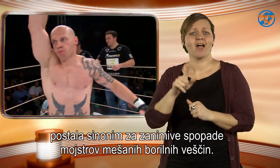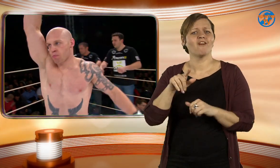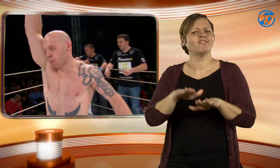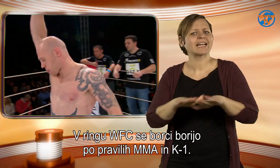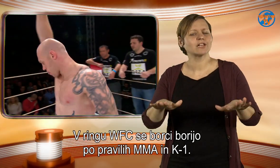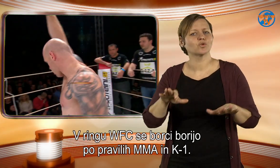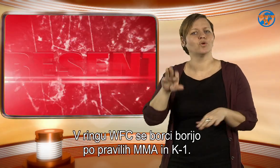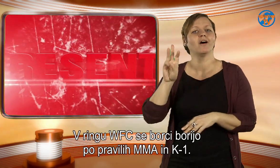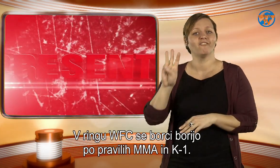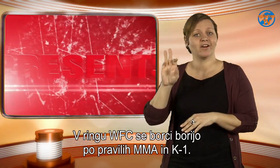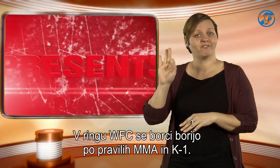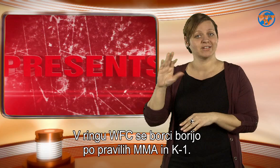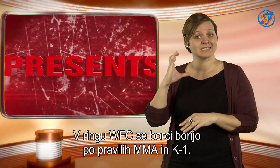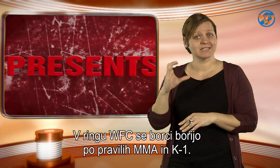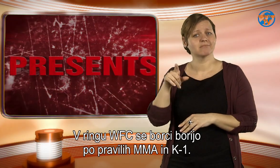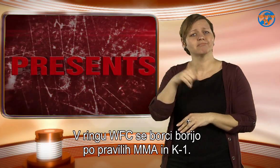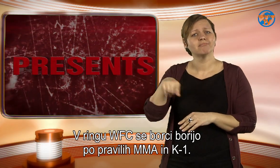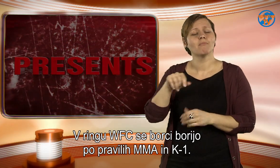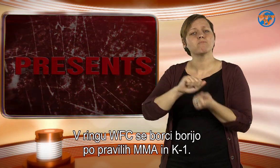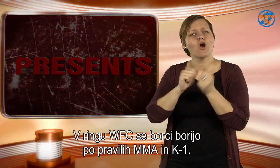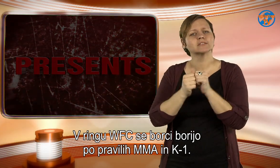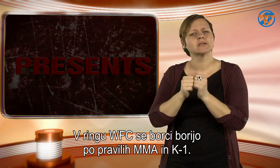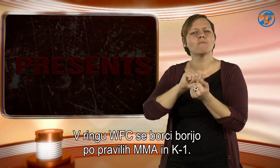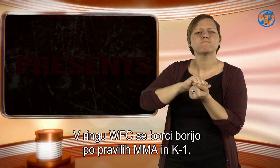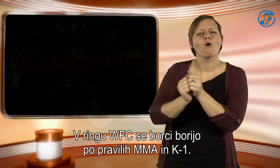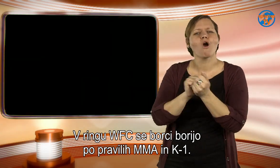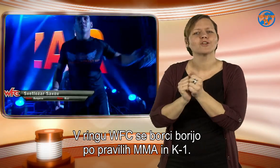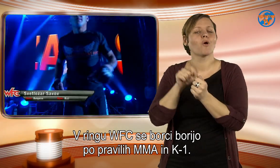V ringu WFC se borci borijo po pravilih MMA in K1.